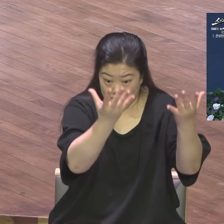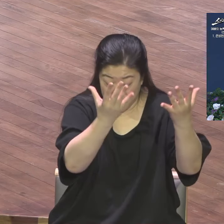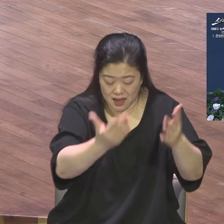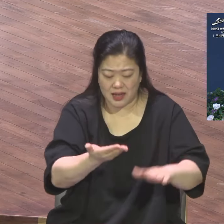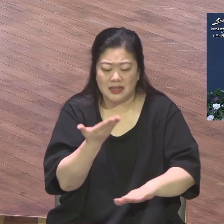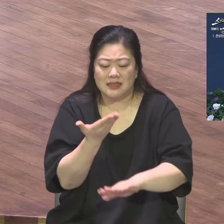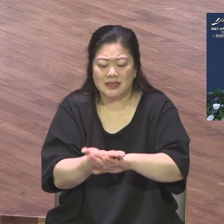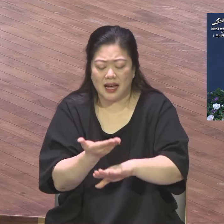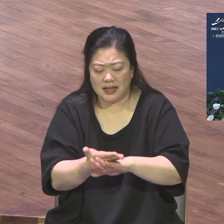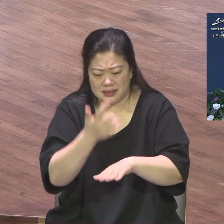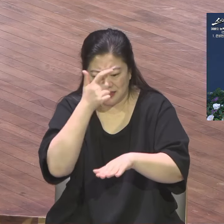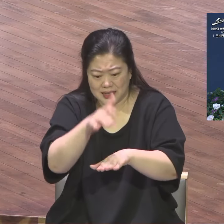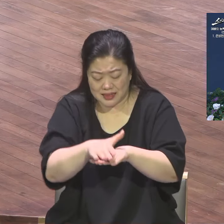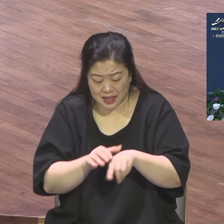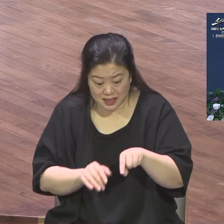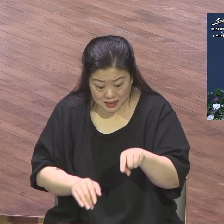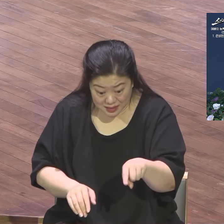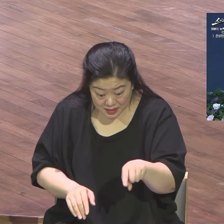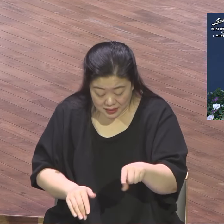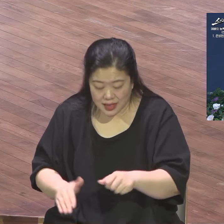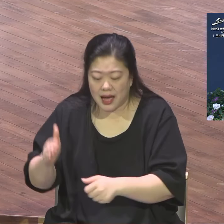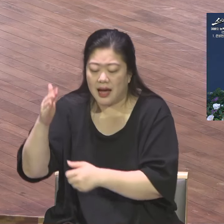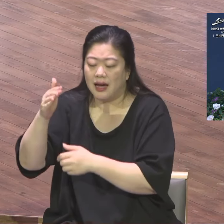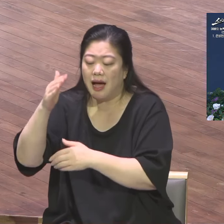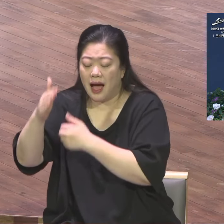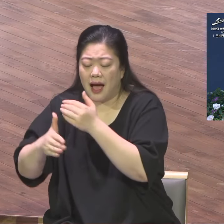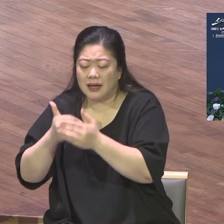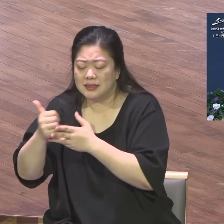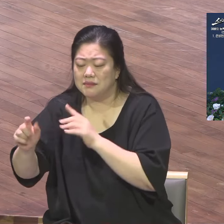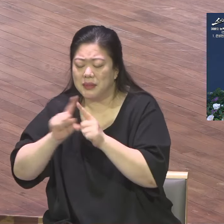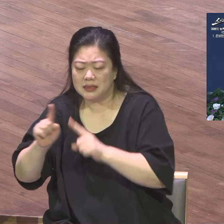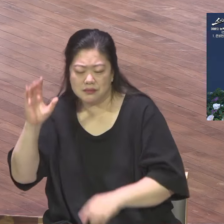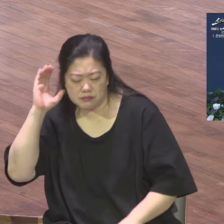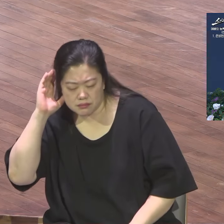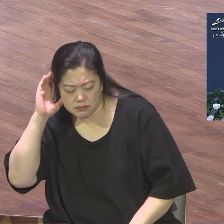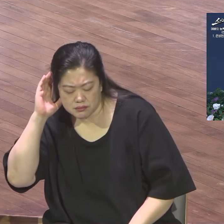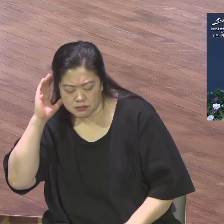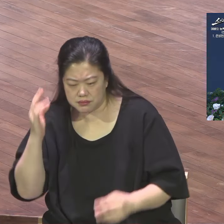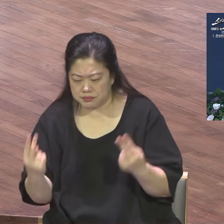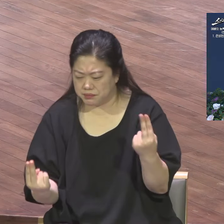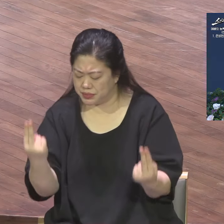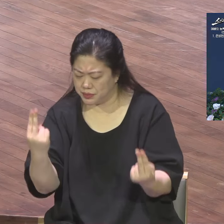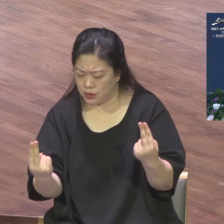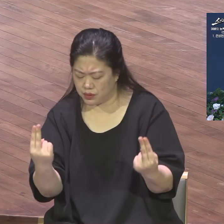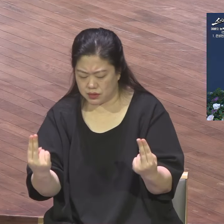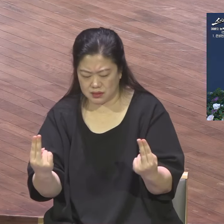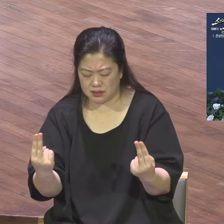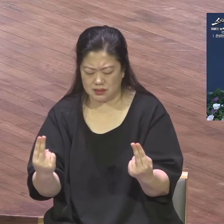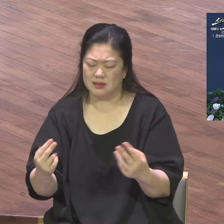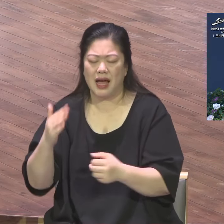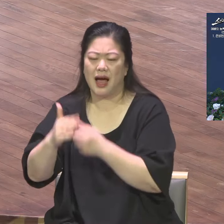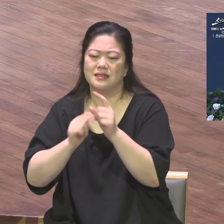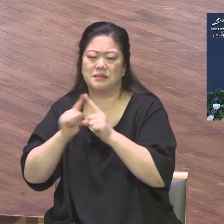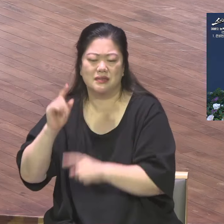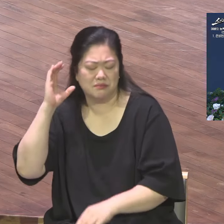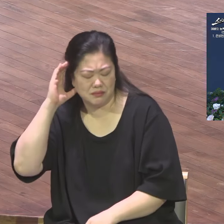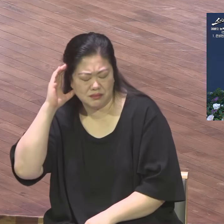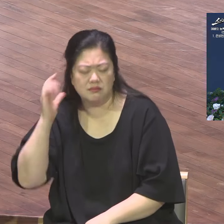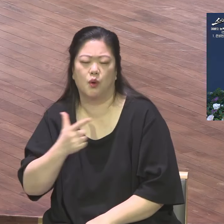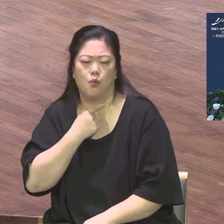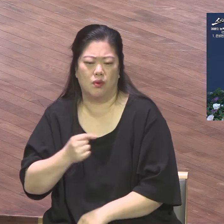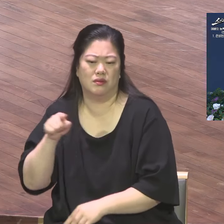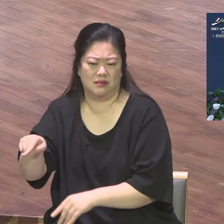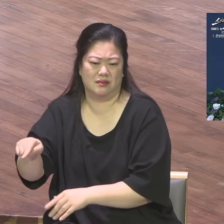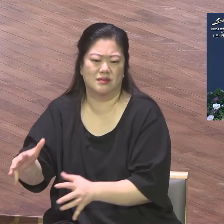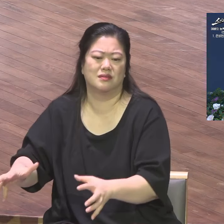번제와 다른 제사를 그의 목소리를 청중하는 것을 좋아하심 같이 좋아하시겠나이까? 이렇게 말해요. 참